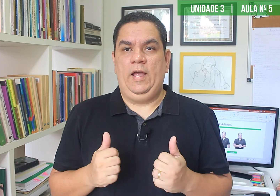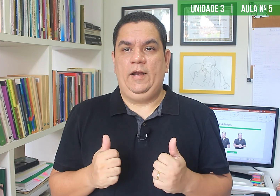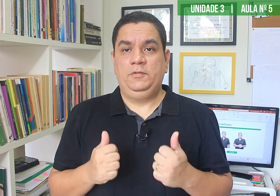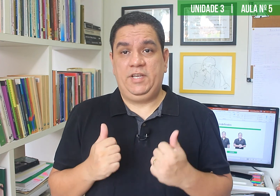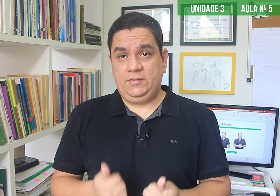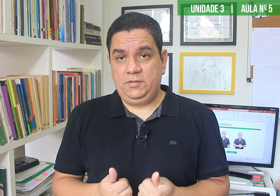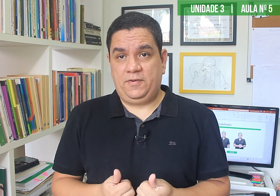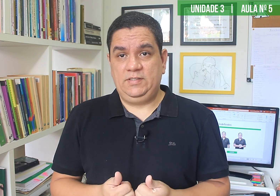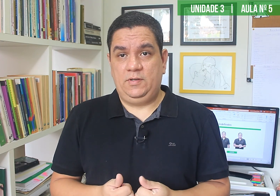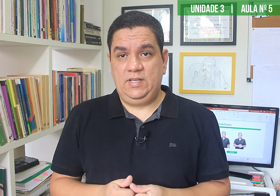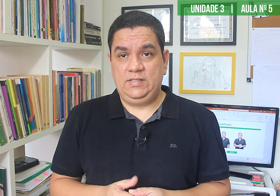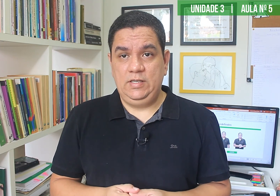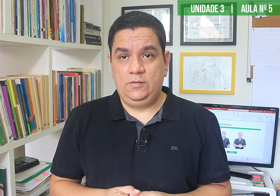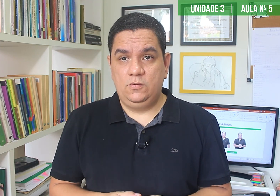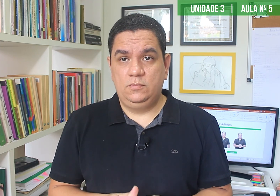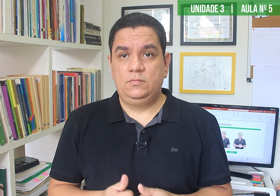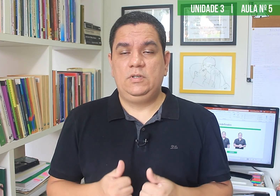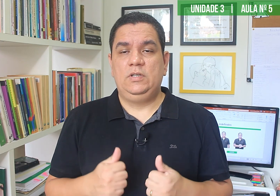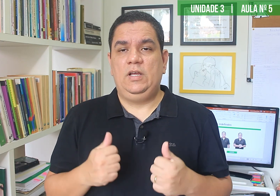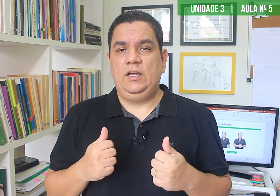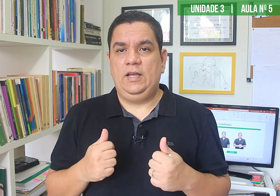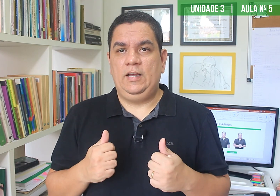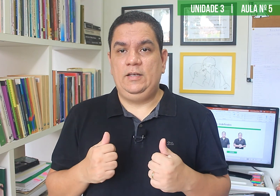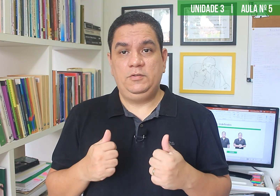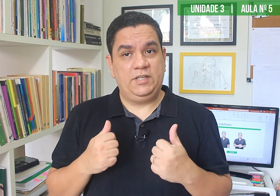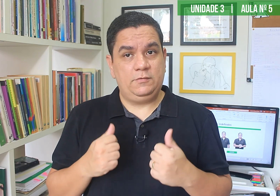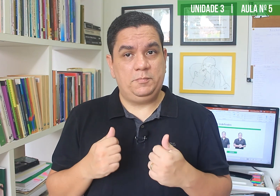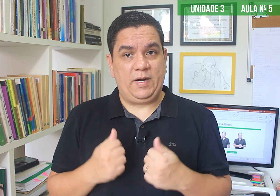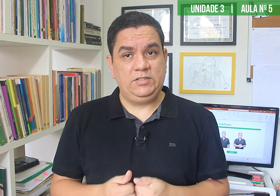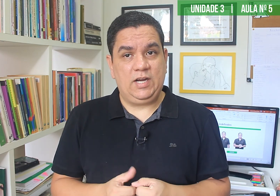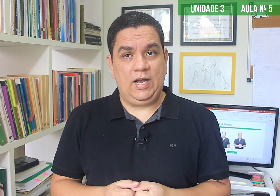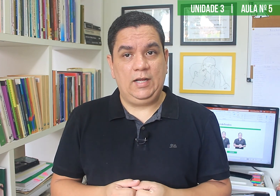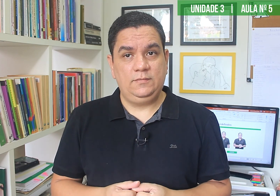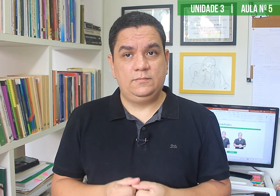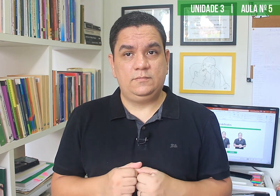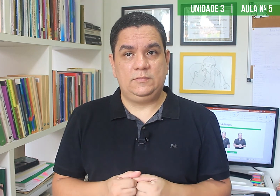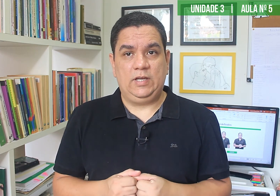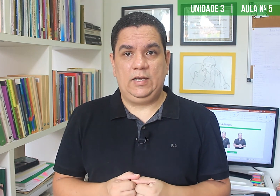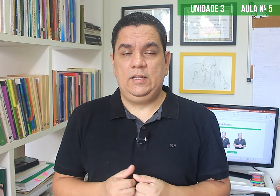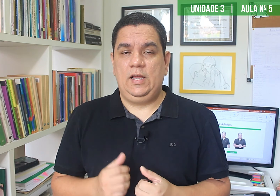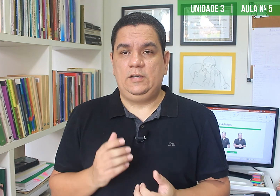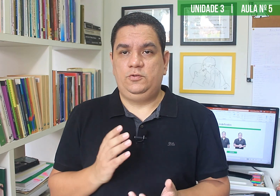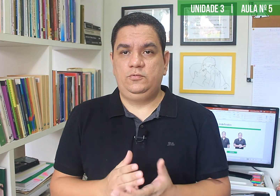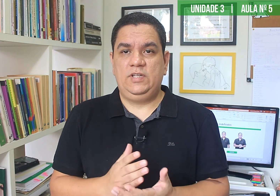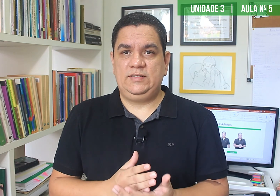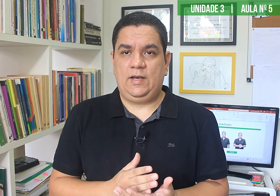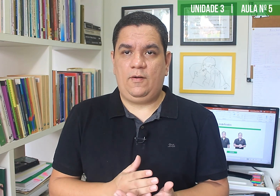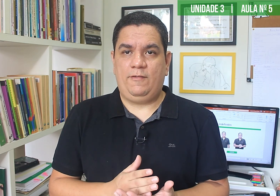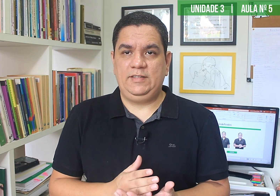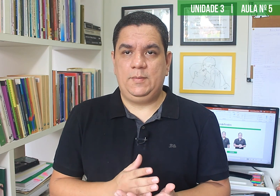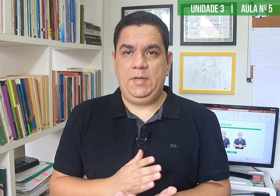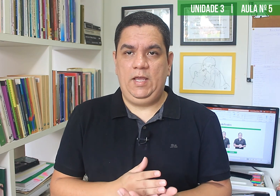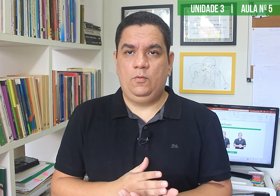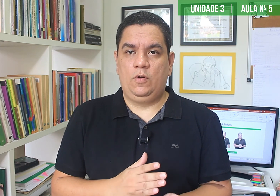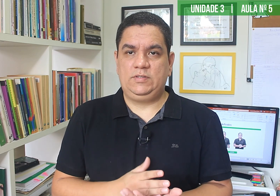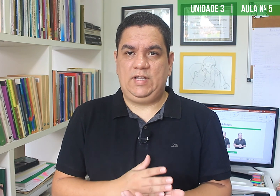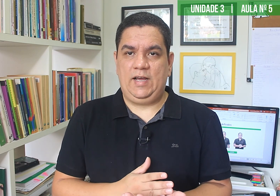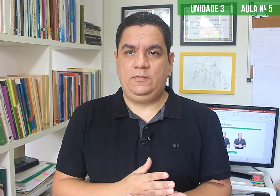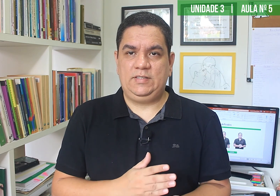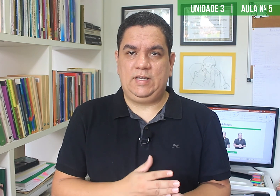Não esqueçam de fazer o exercício, não esqueçam de praticar, tá? Junto dessa aula vai também o glossário dessa